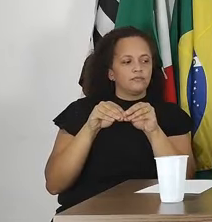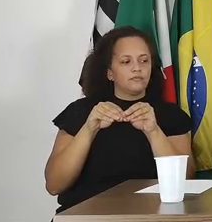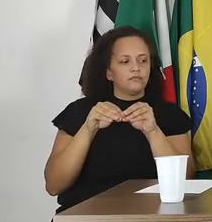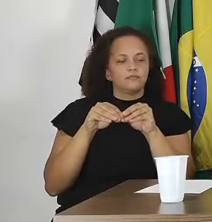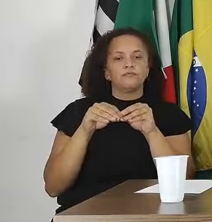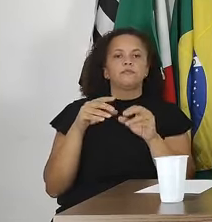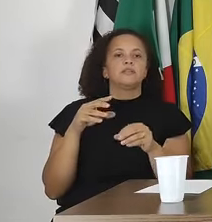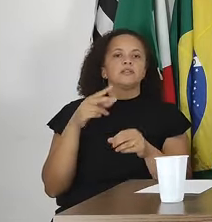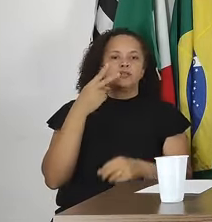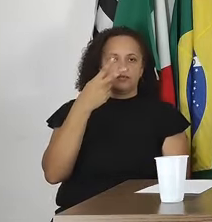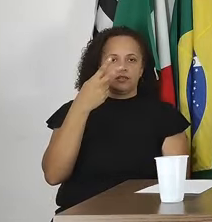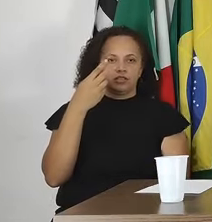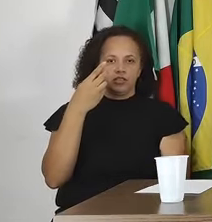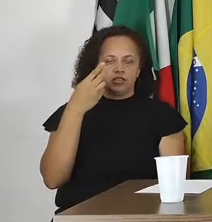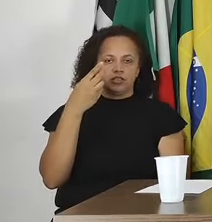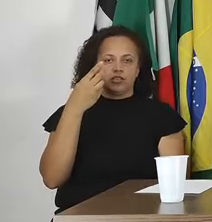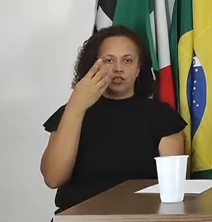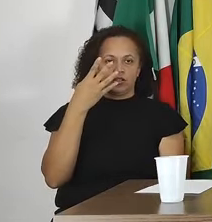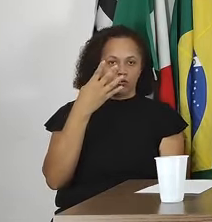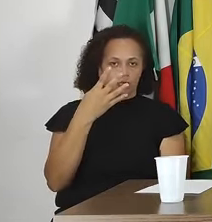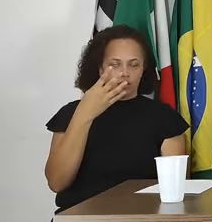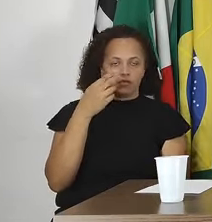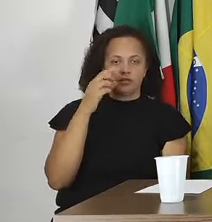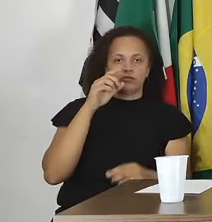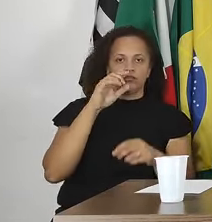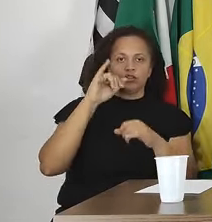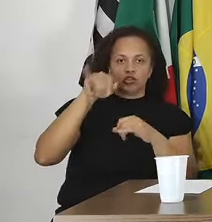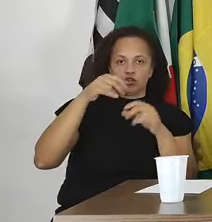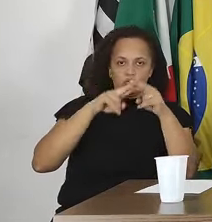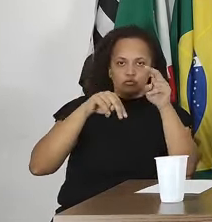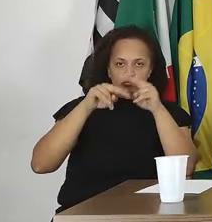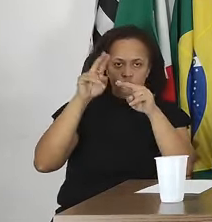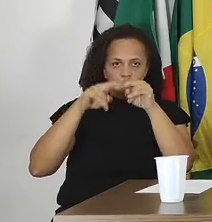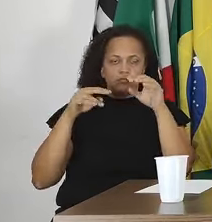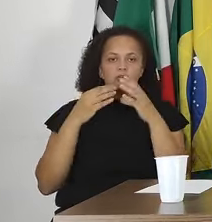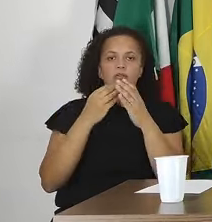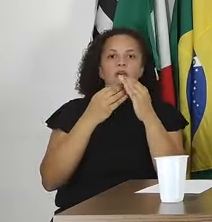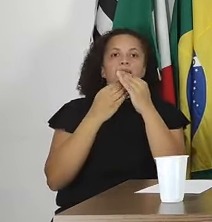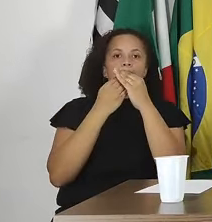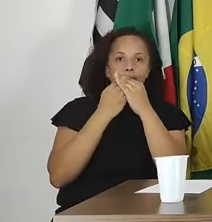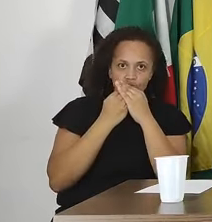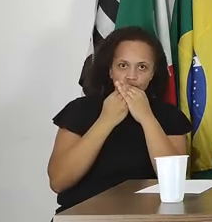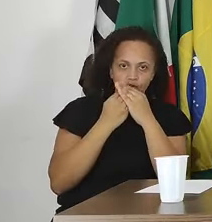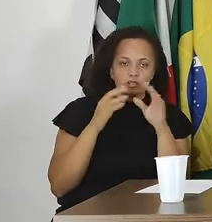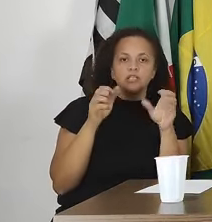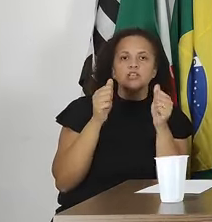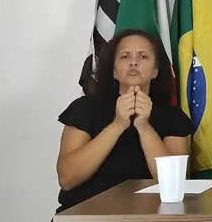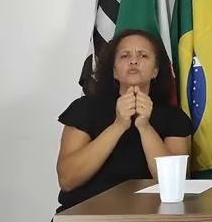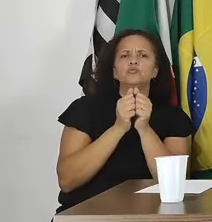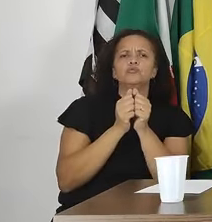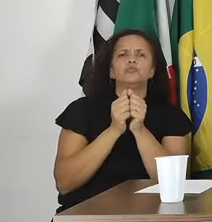dia 24/6, né? Vai ser junto com o TM4 e